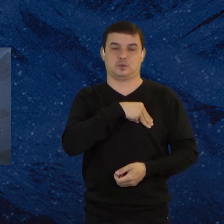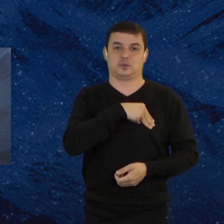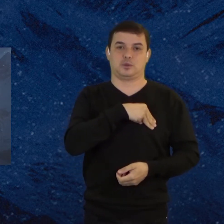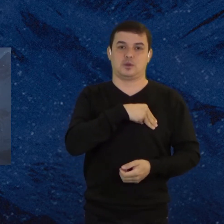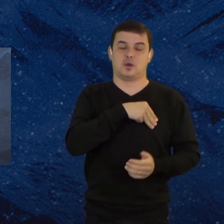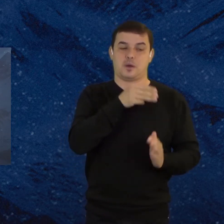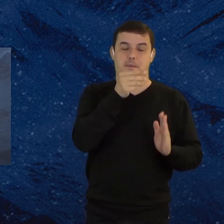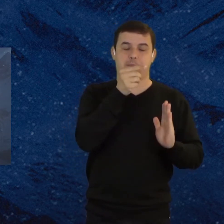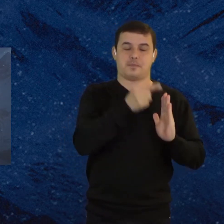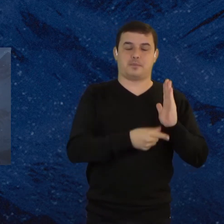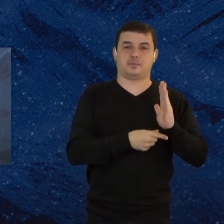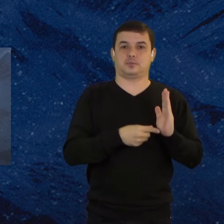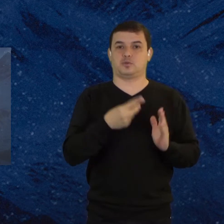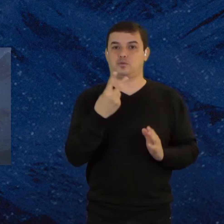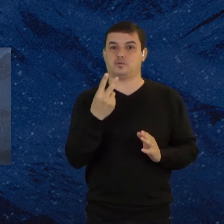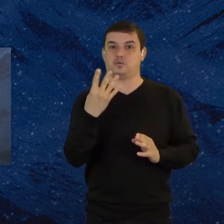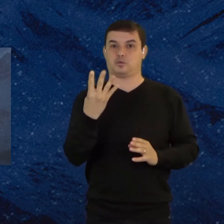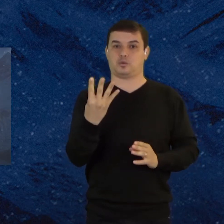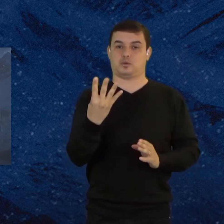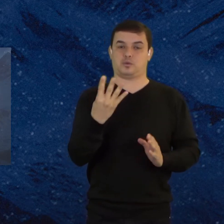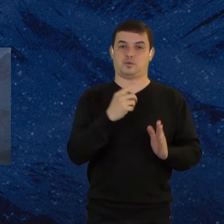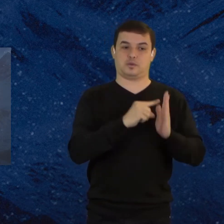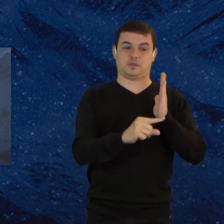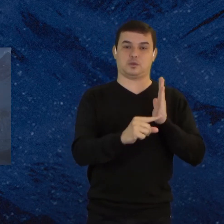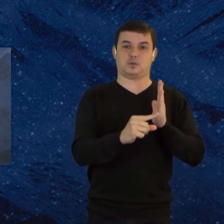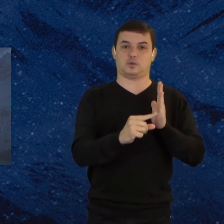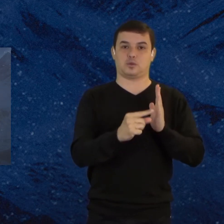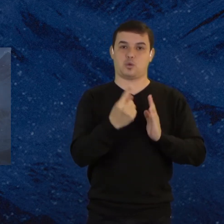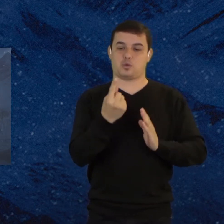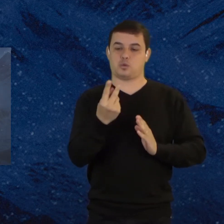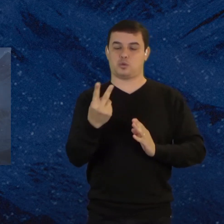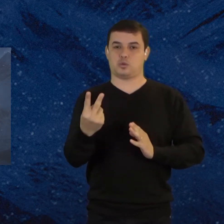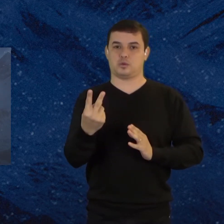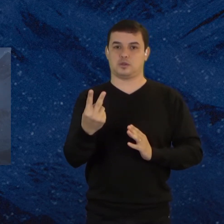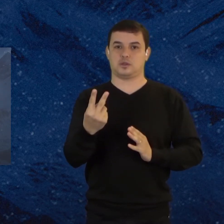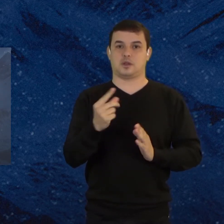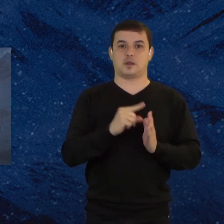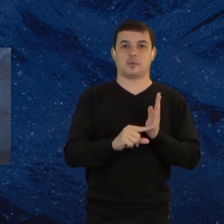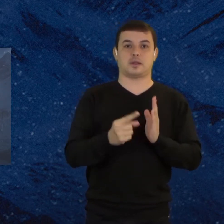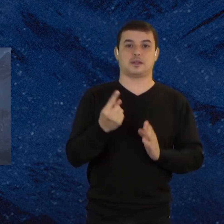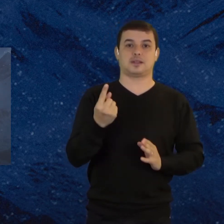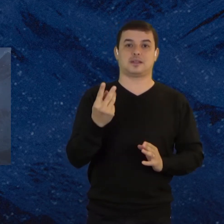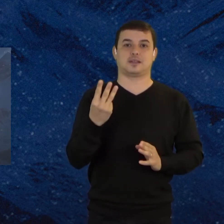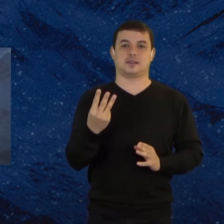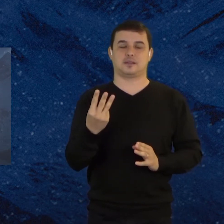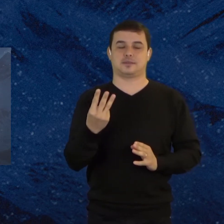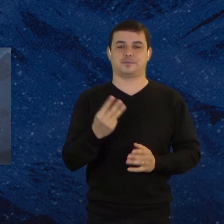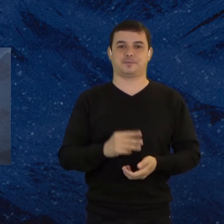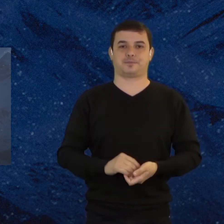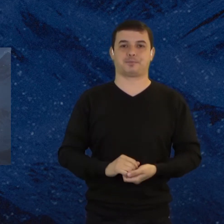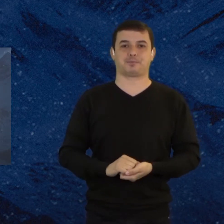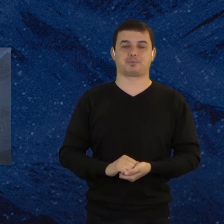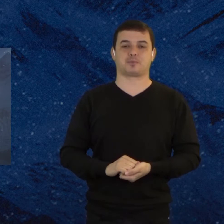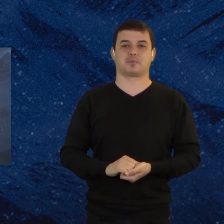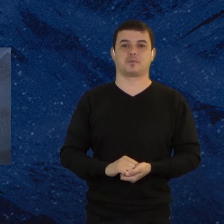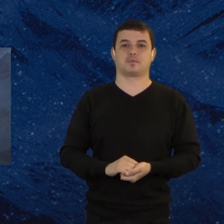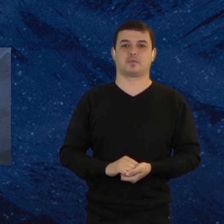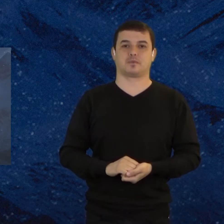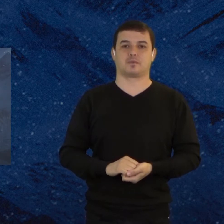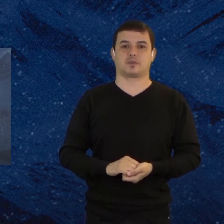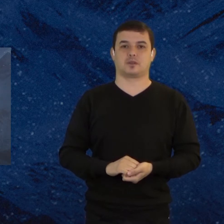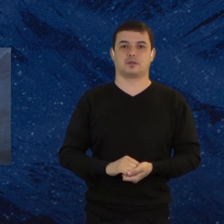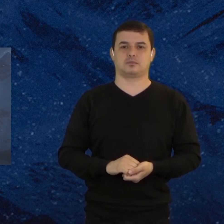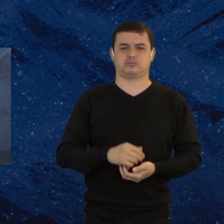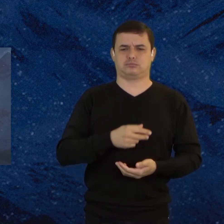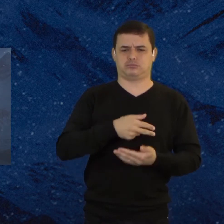capítulo 24, versículos 12 e 13. E por se